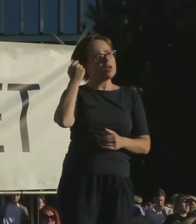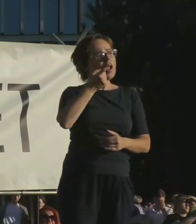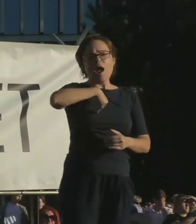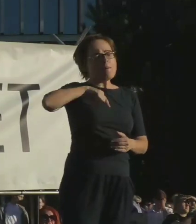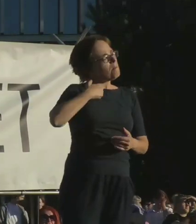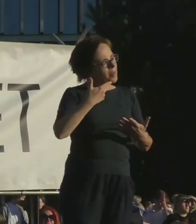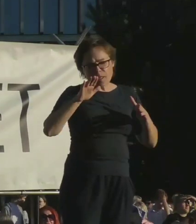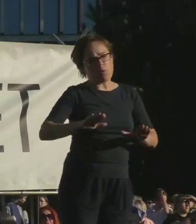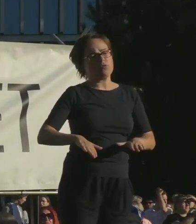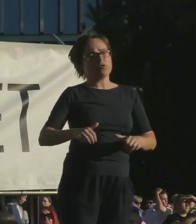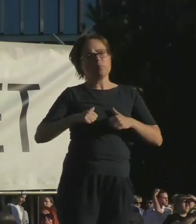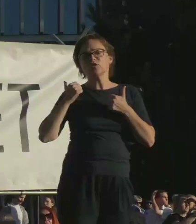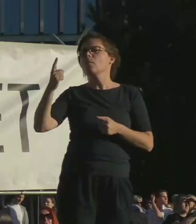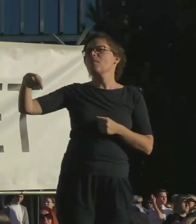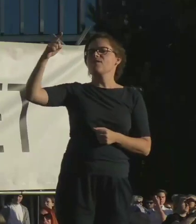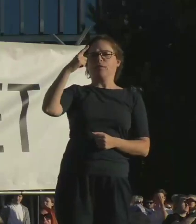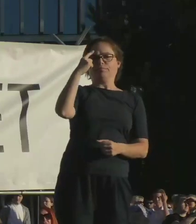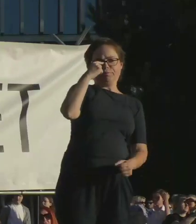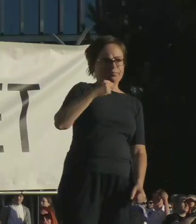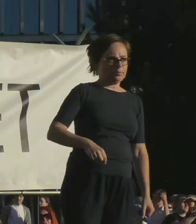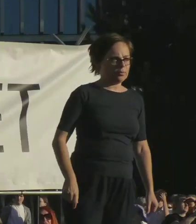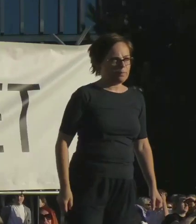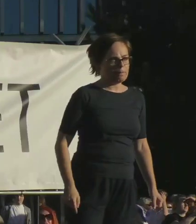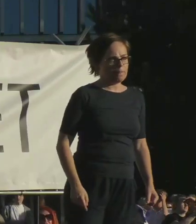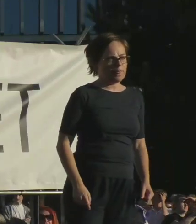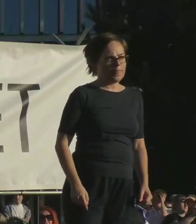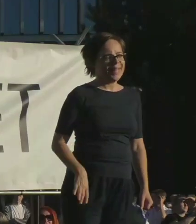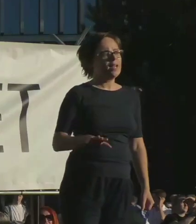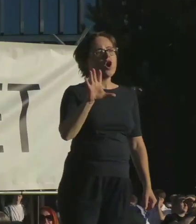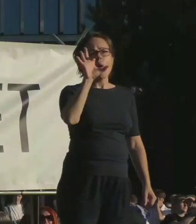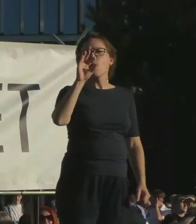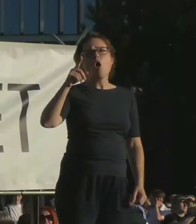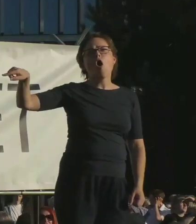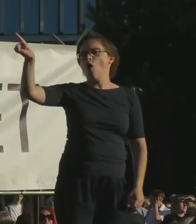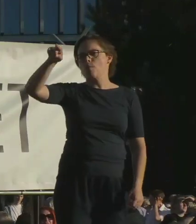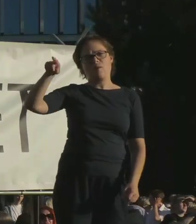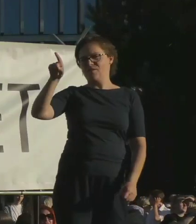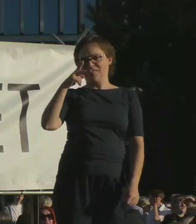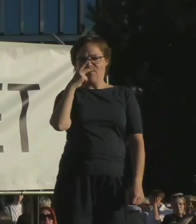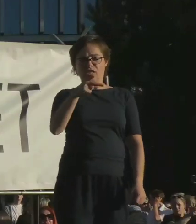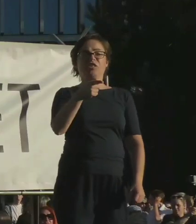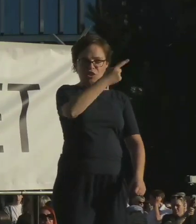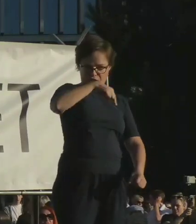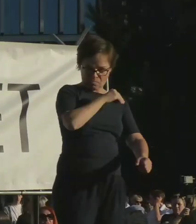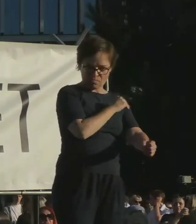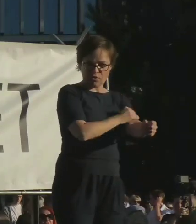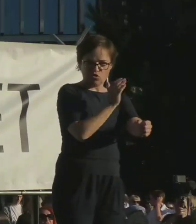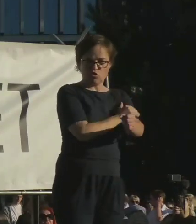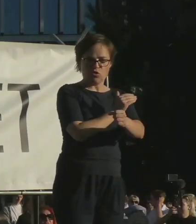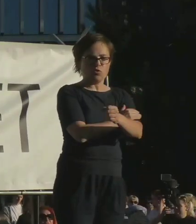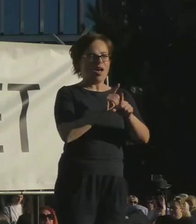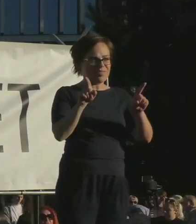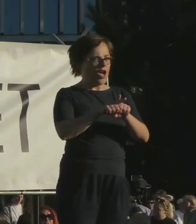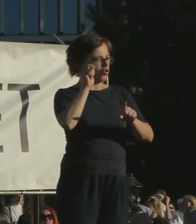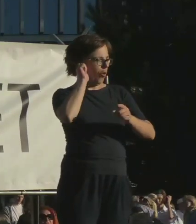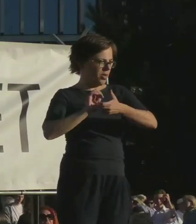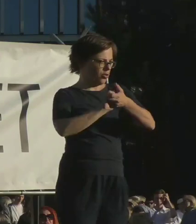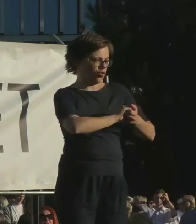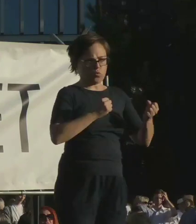na to, żebyście nas ignorowali. Bo nie doceniacie naszej siły i nie doceniacie siły solidarności